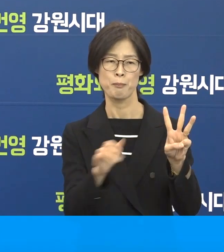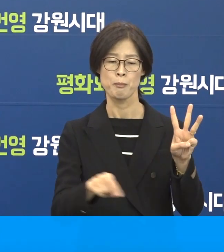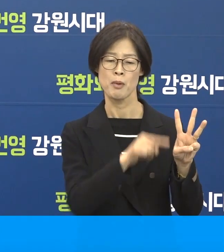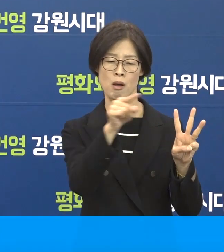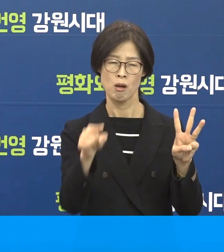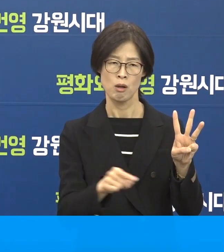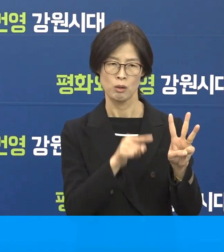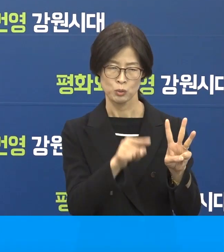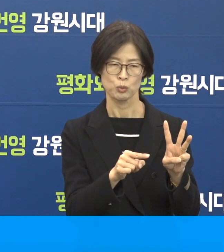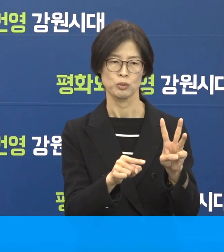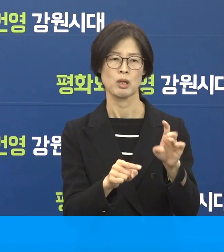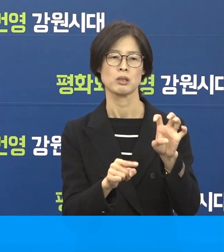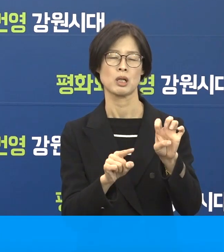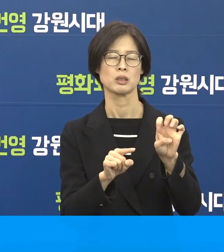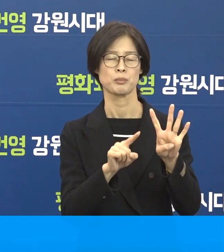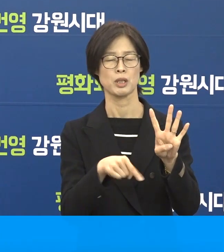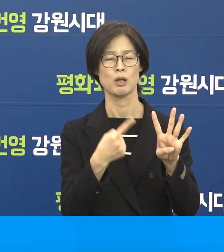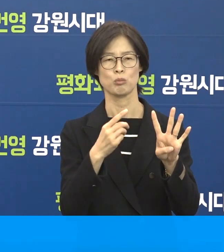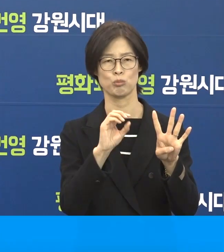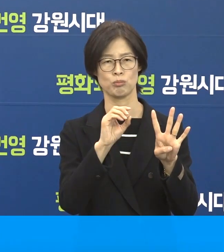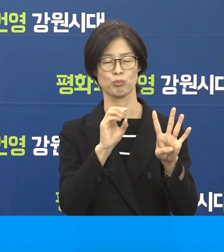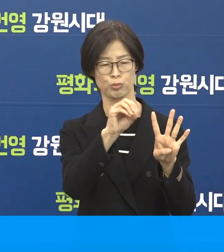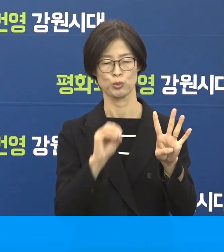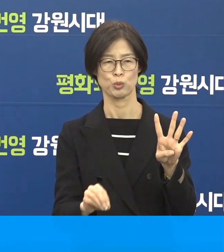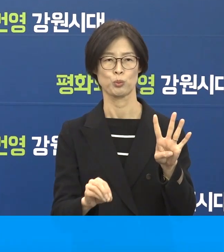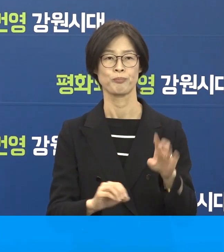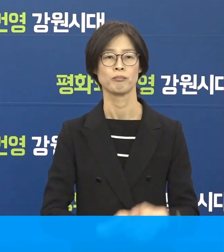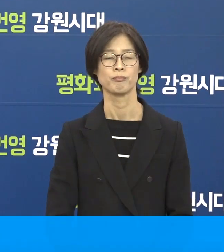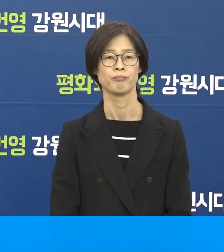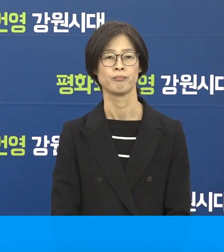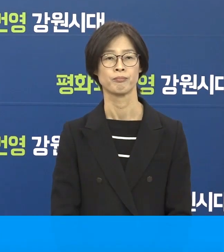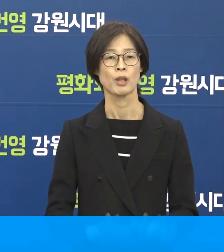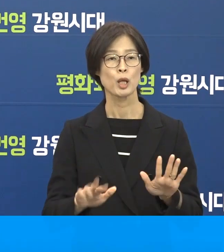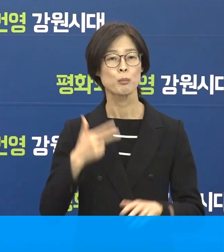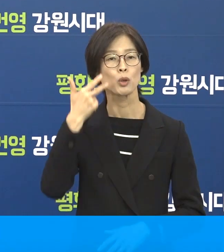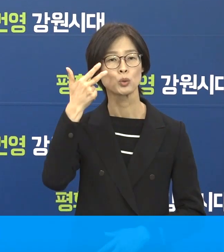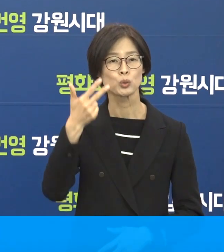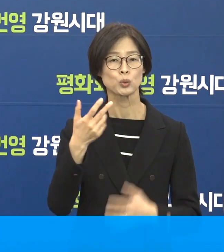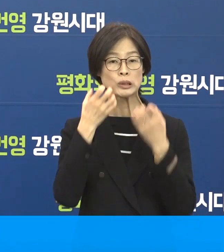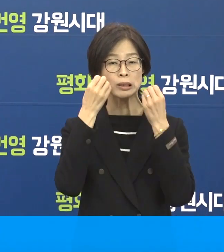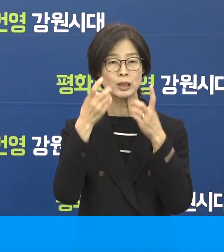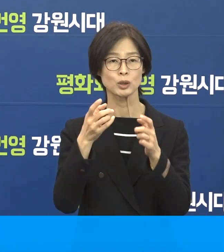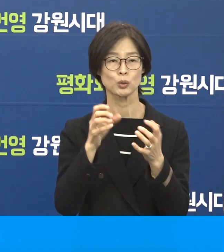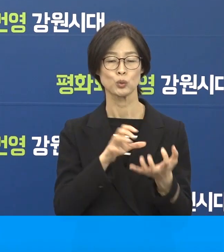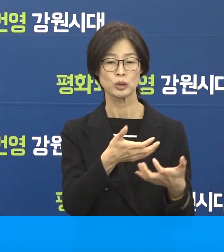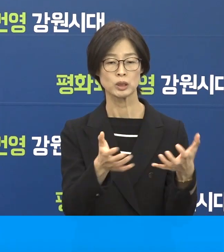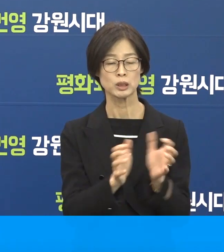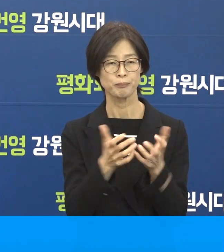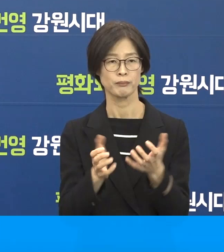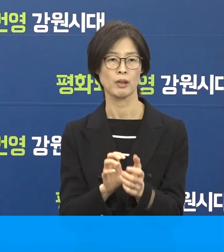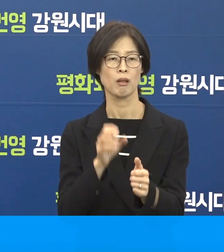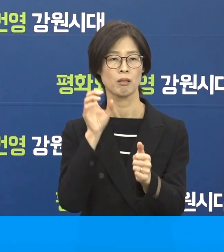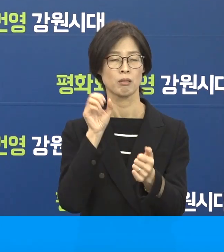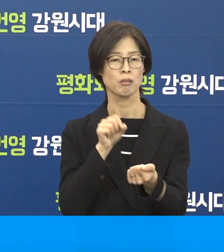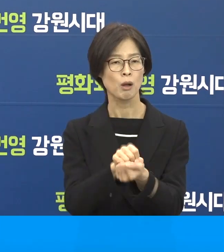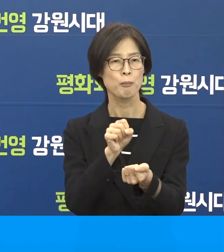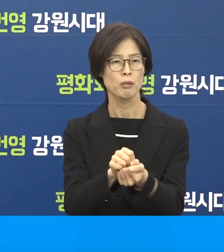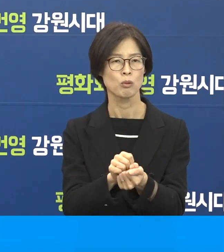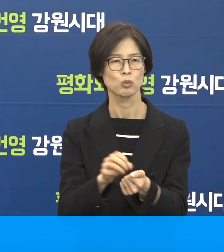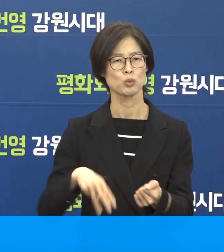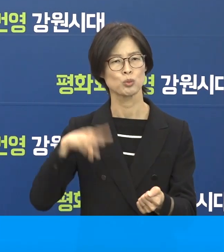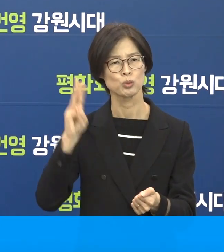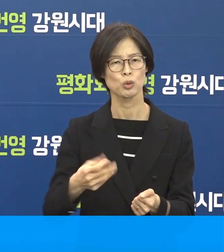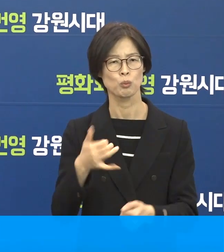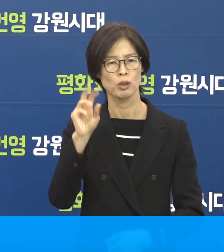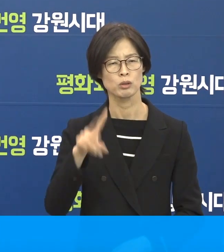중 44%를 차지하고 있으며, 금주 신규 집단 감염은 춘천과 원주, 화천,